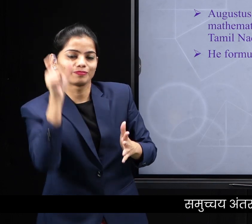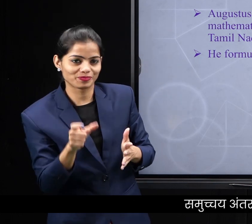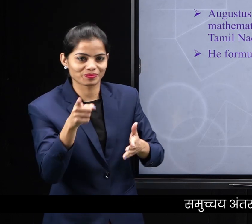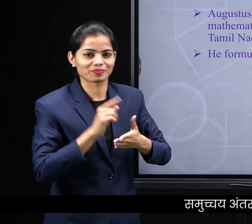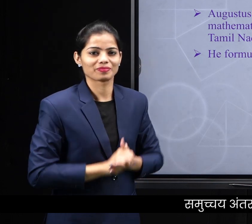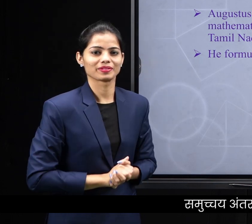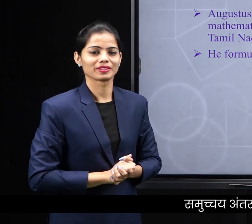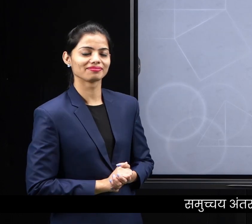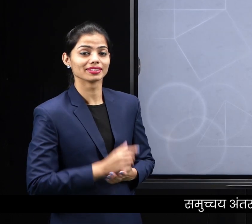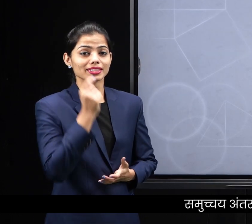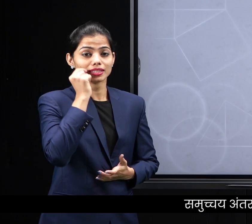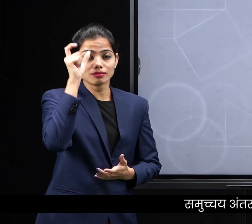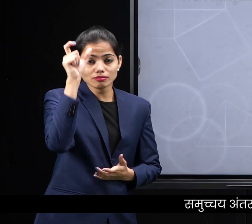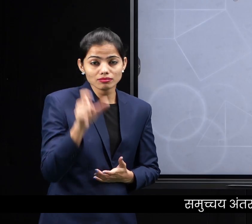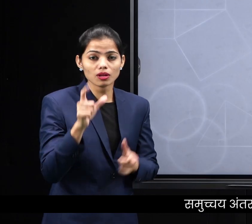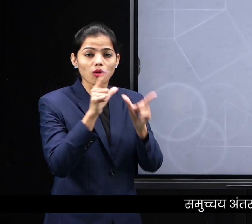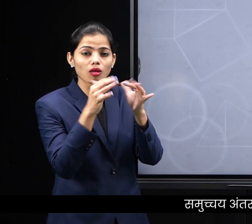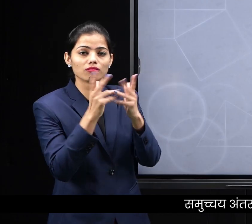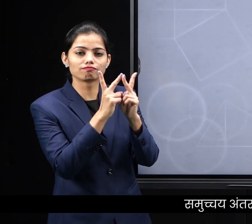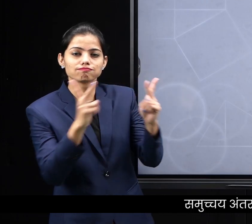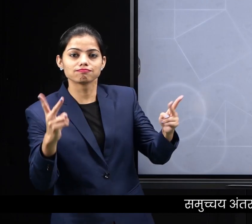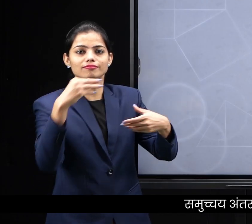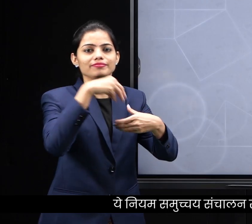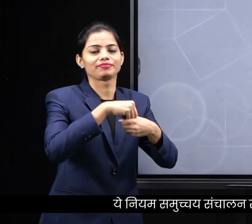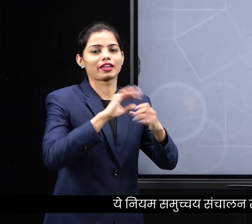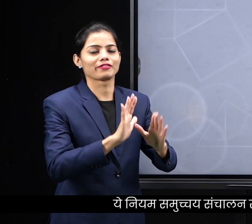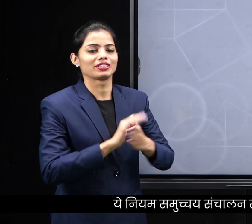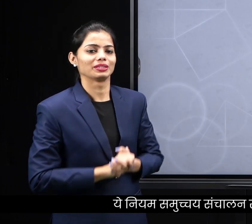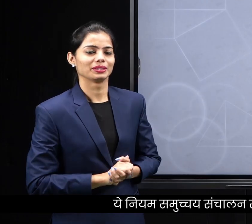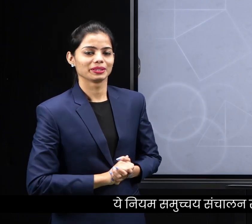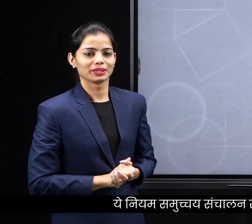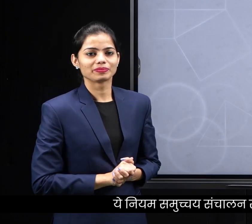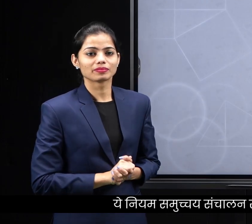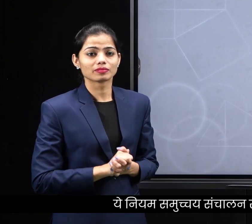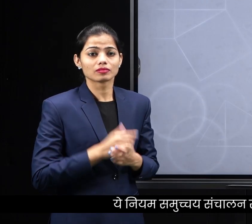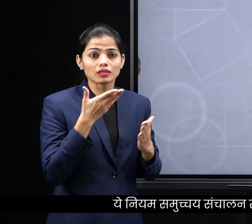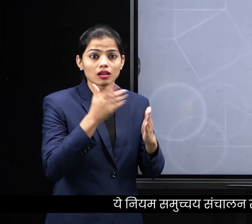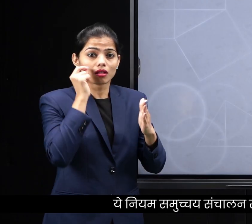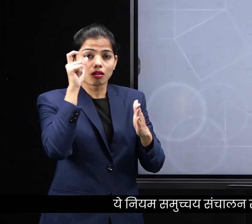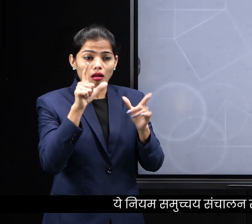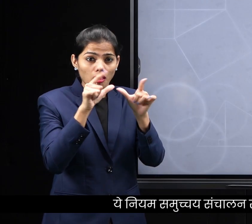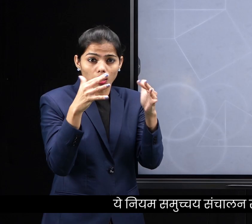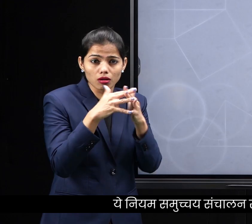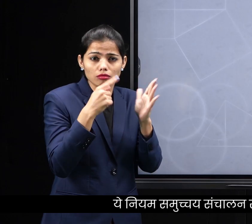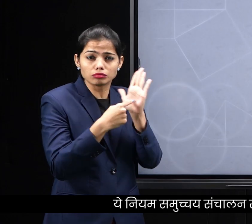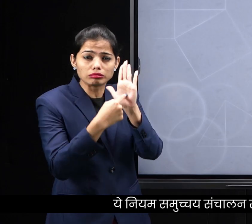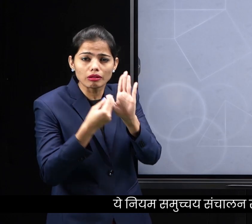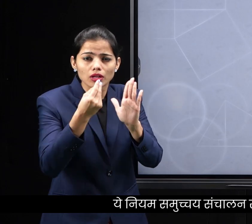समुच्चय अंतर के लिए डी मॉर्गन के नियम। ये नियम समुच्चय, संचालन, संघ, छेदन